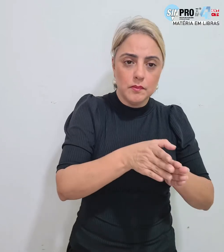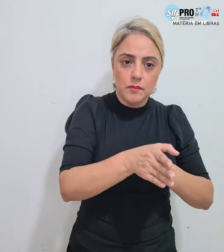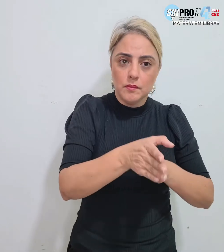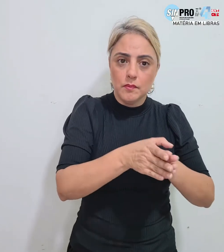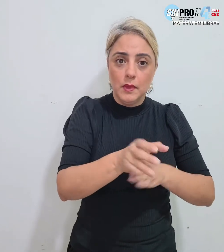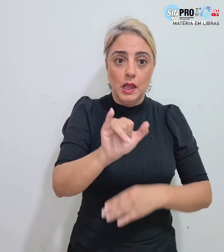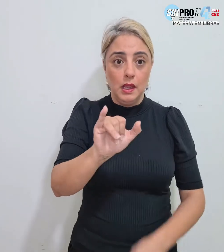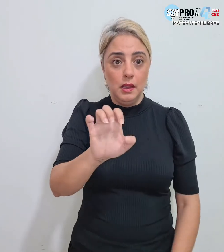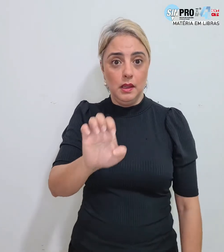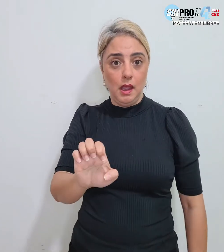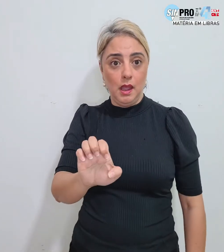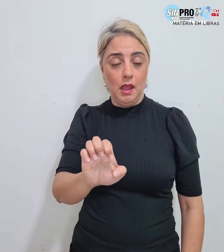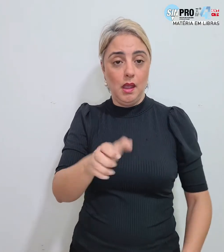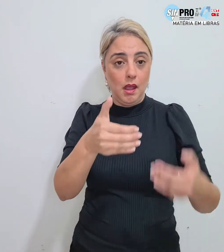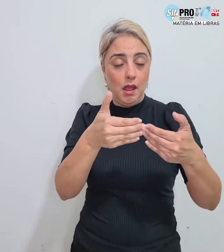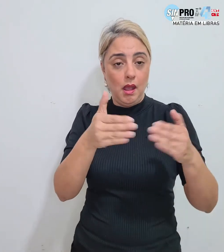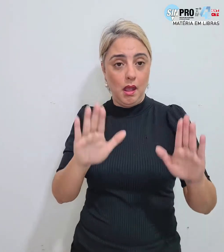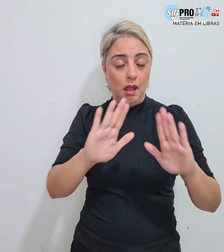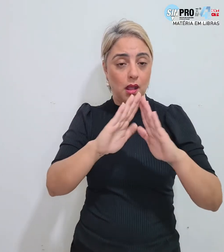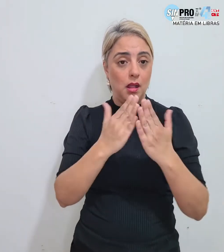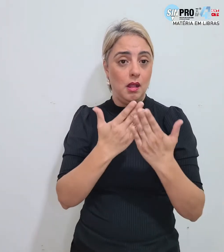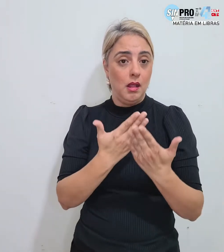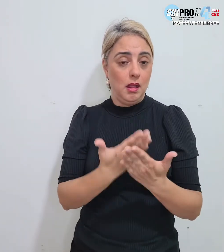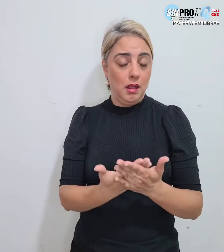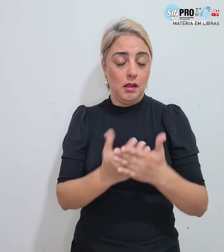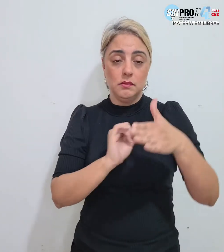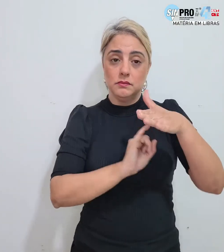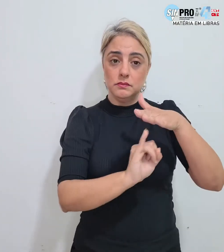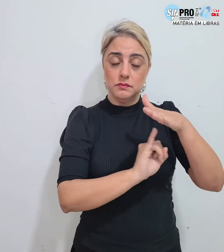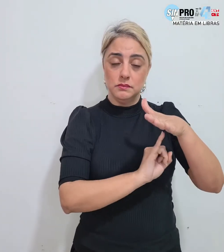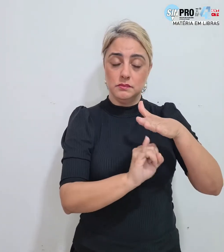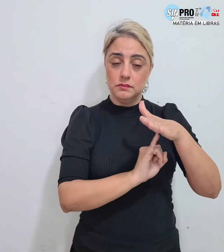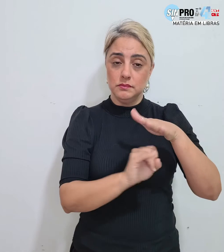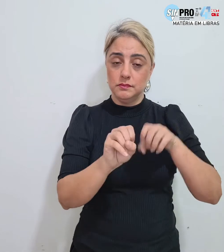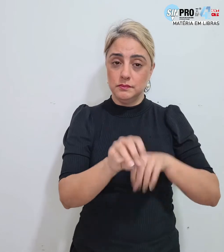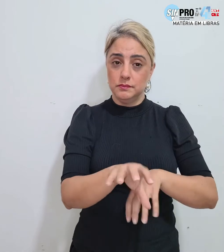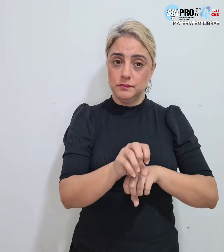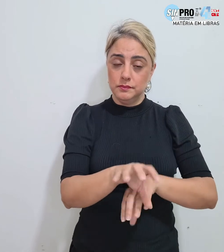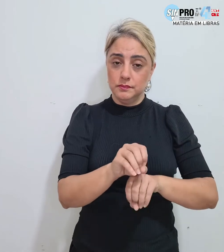Orientações da IE para a reabertura de escolas e instituições educacionais.